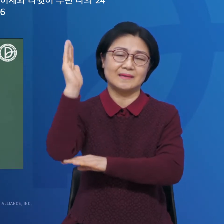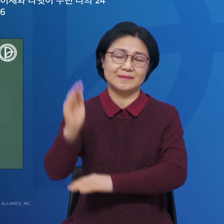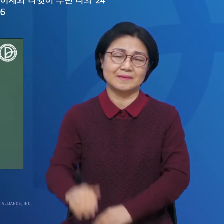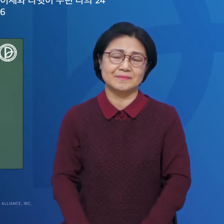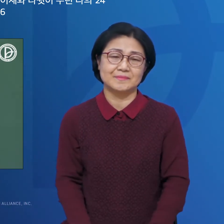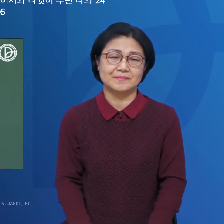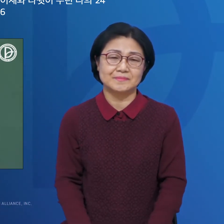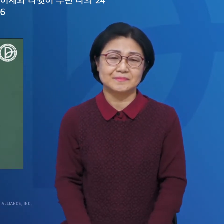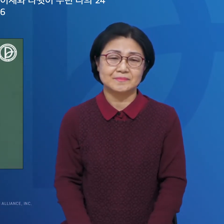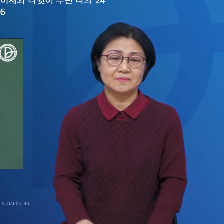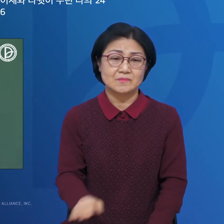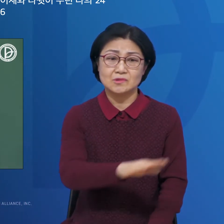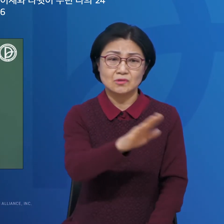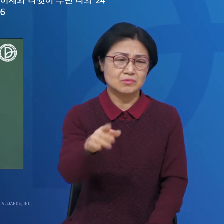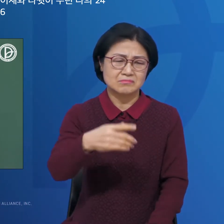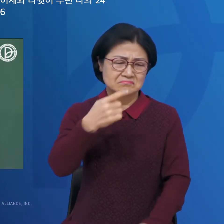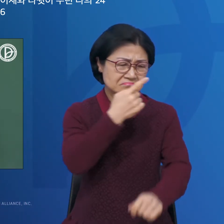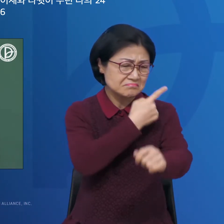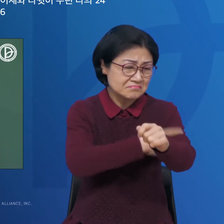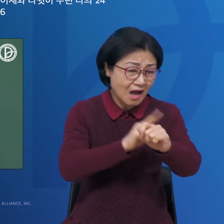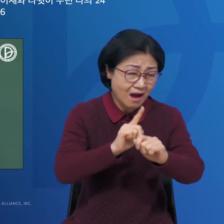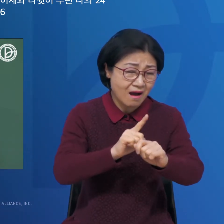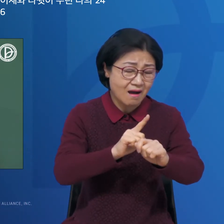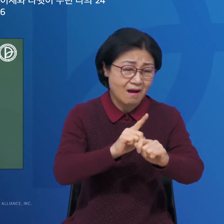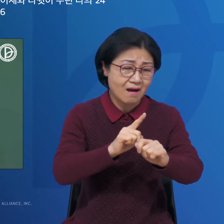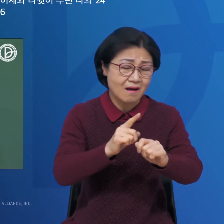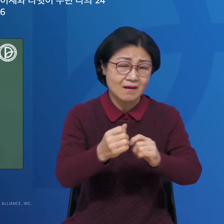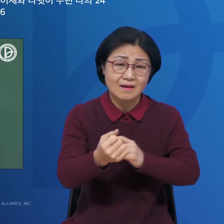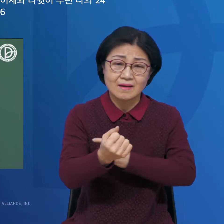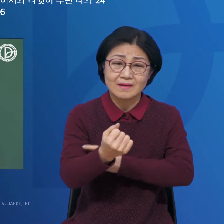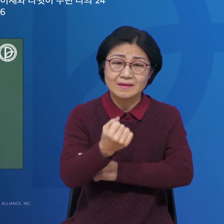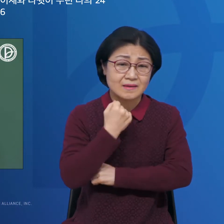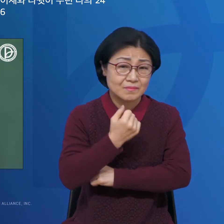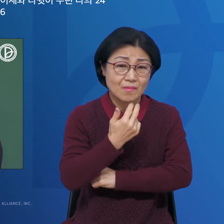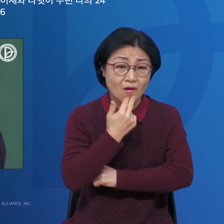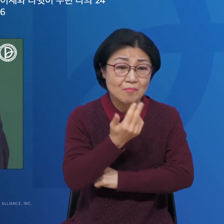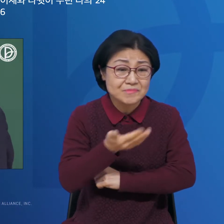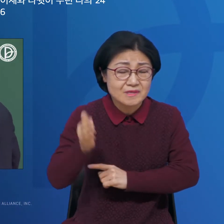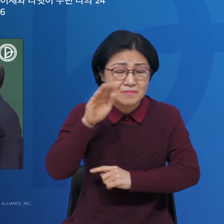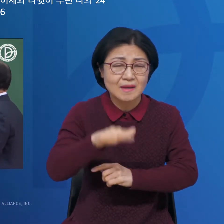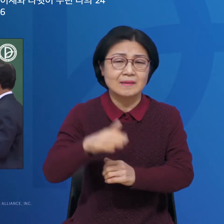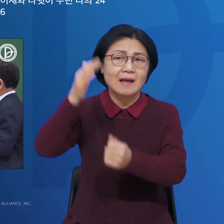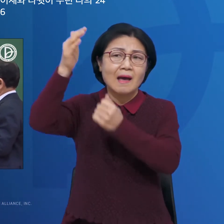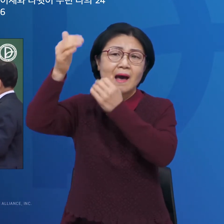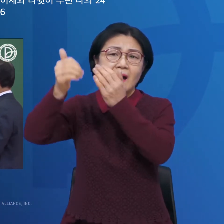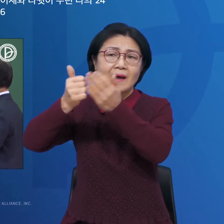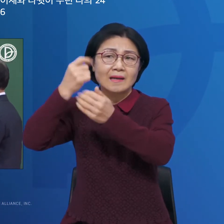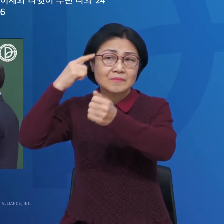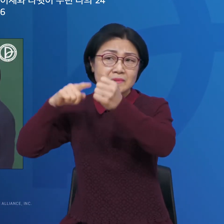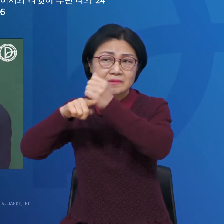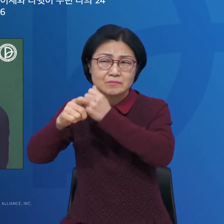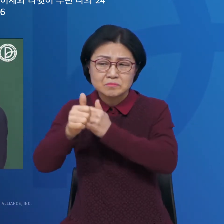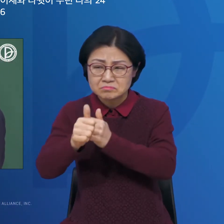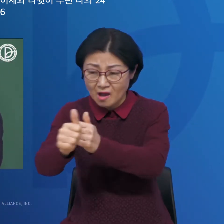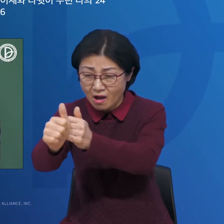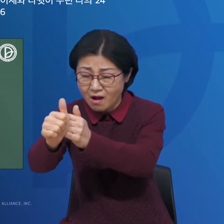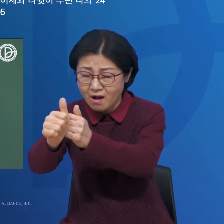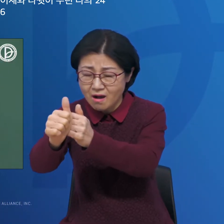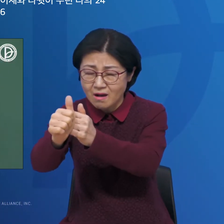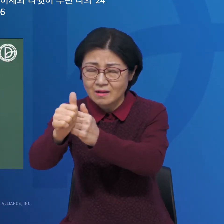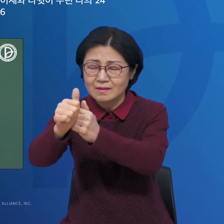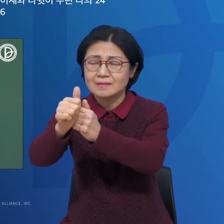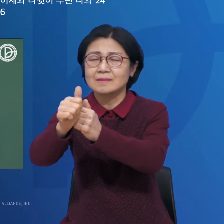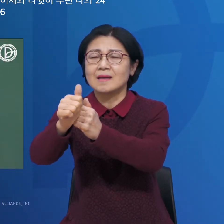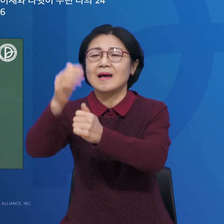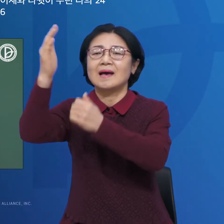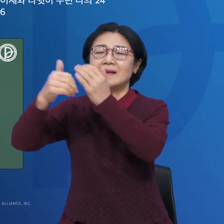아무리 무능하고 힘 없어도요, 하나님의 뜻을 이룰 자는 하나님께 합당한 사람이 되는 거예요. And so, no matter how weak and lacking you might be, if you are someone to